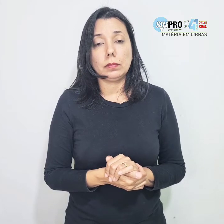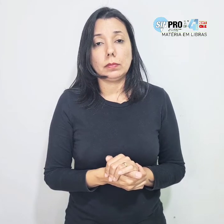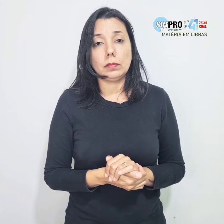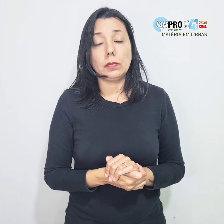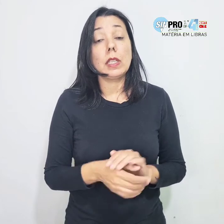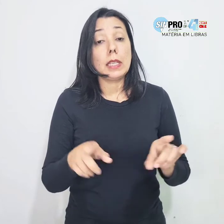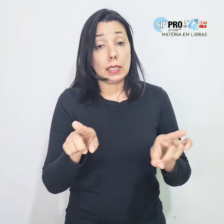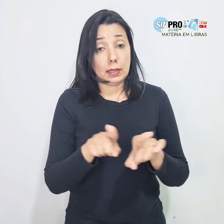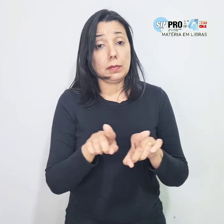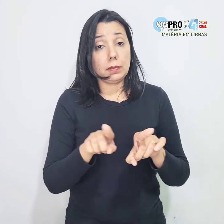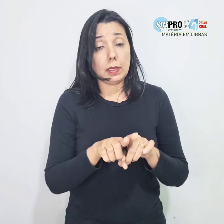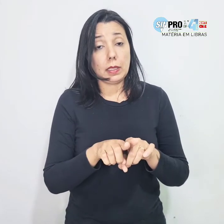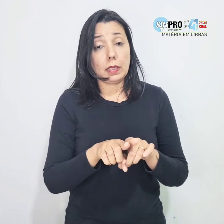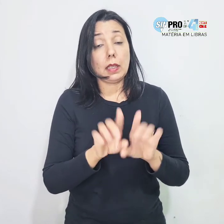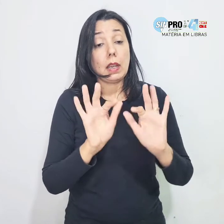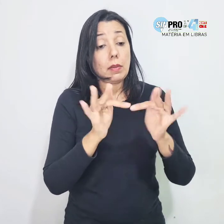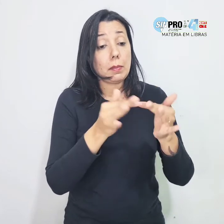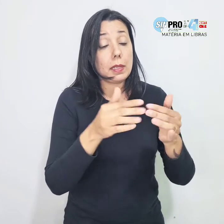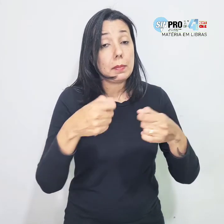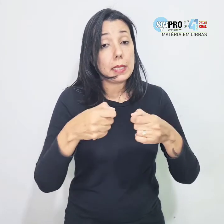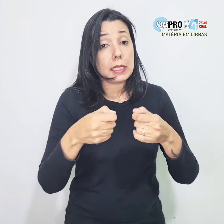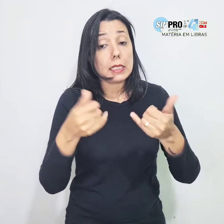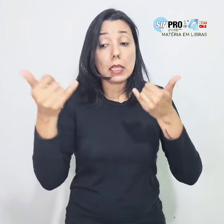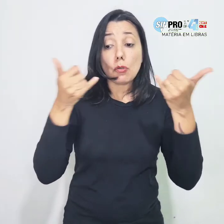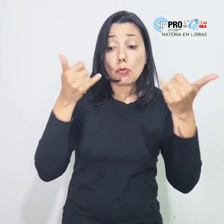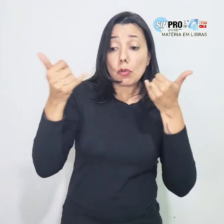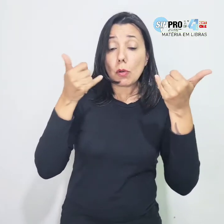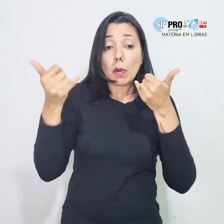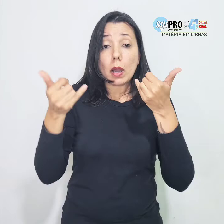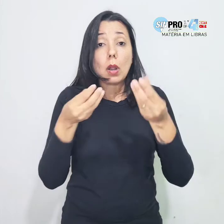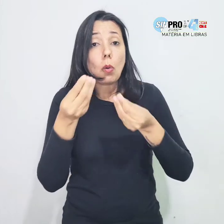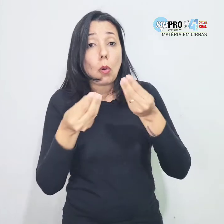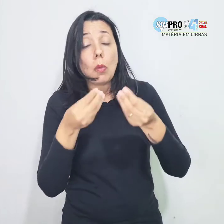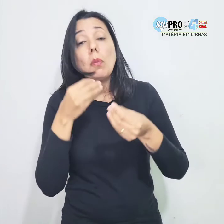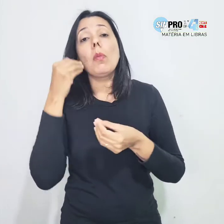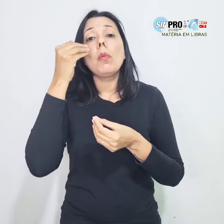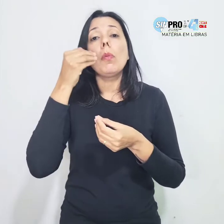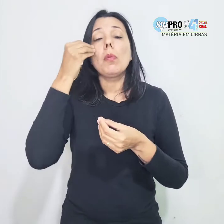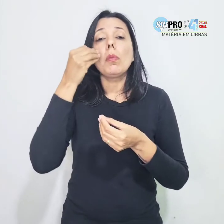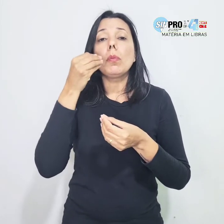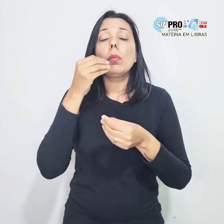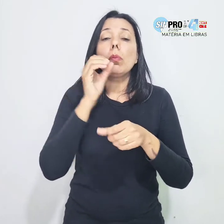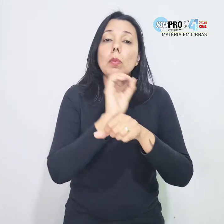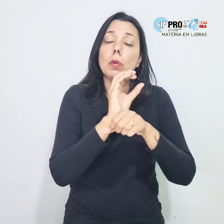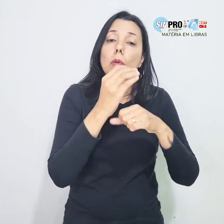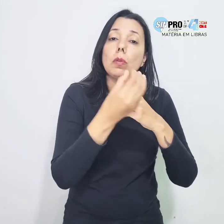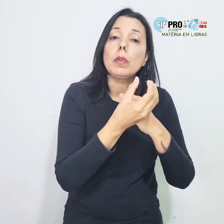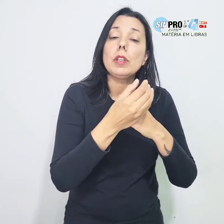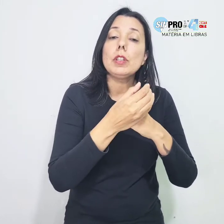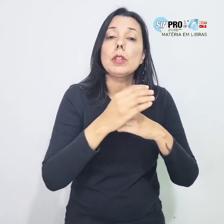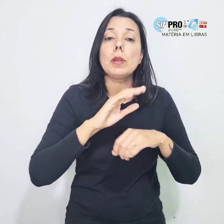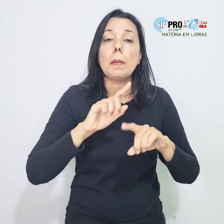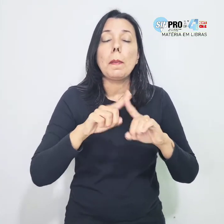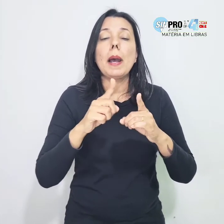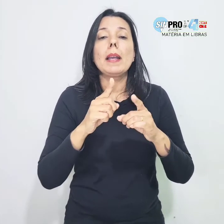Além disso, os pais devem se informar sobre os pontos de teste para a Covid-19 mais próximos